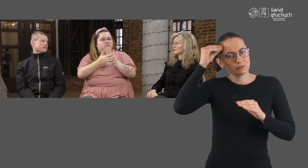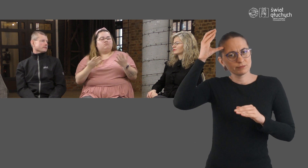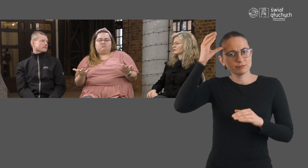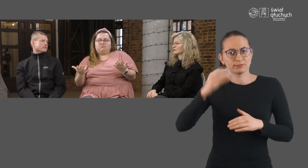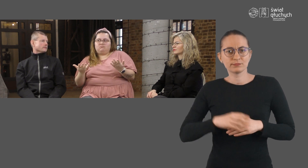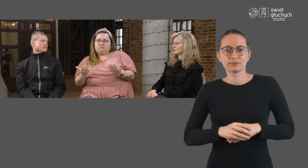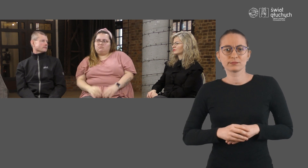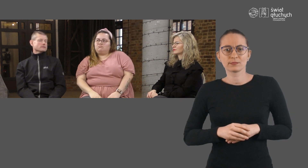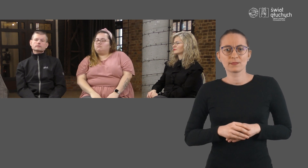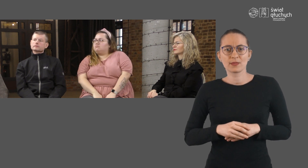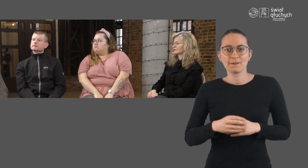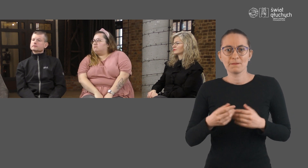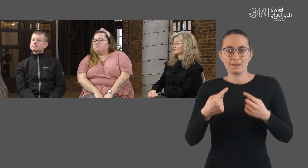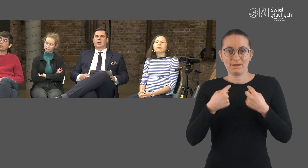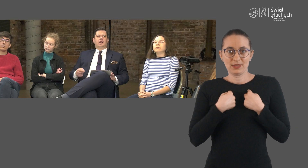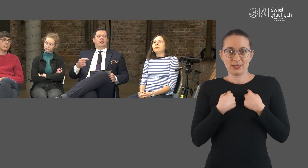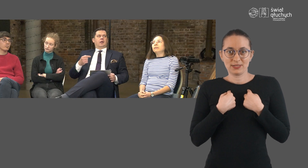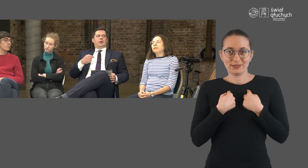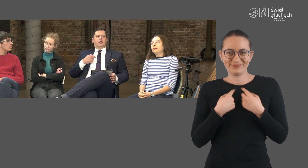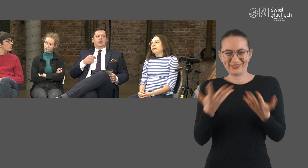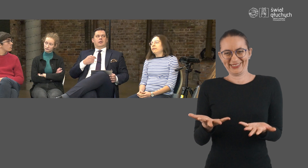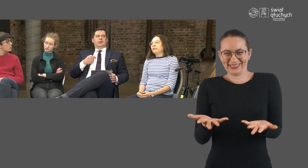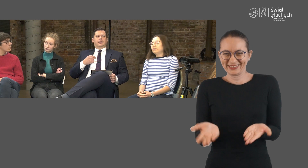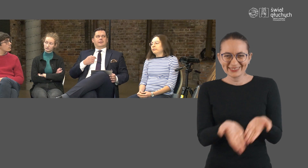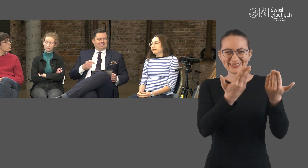można uczyć dzieci w języku migowym.